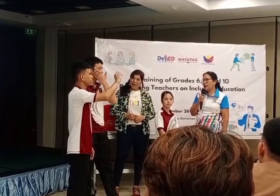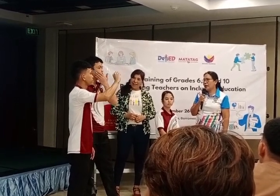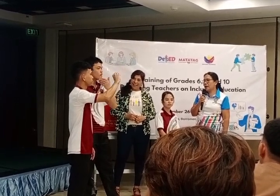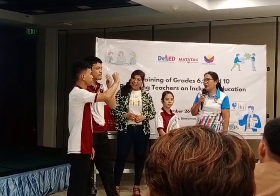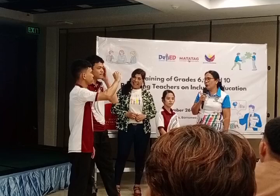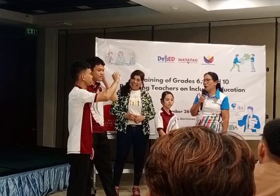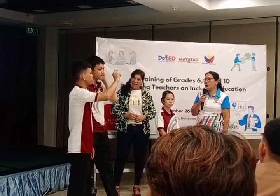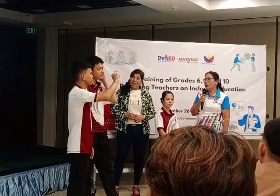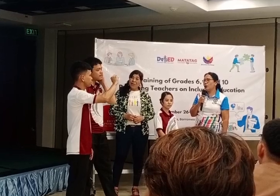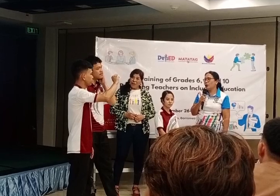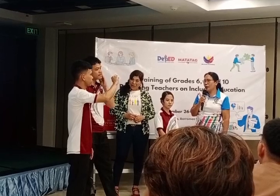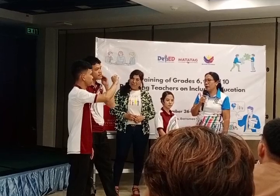Marlon.